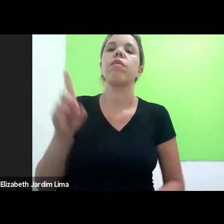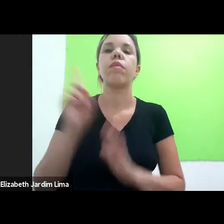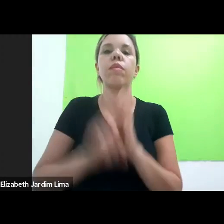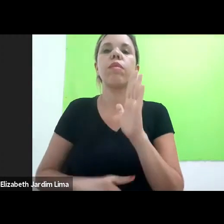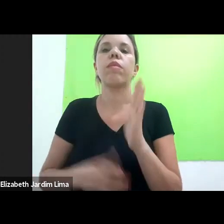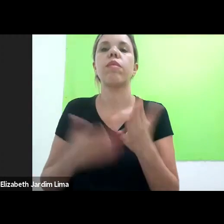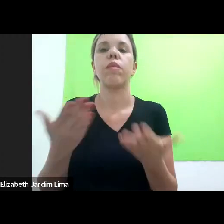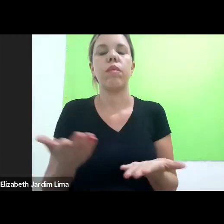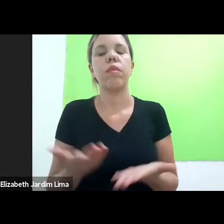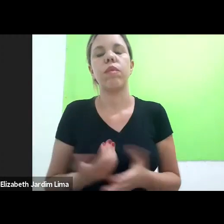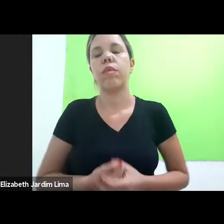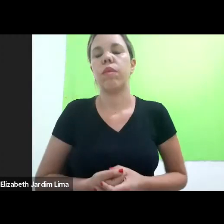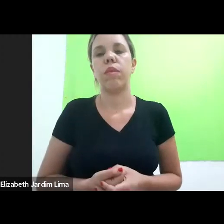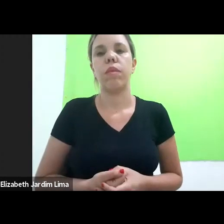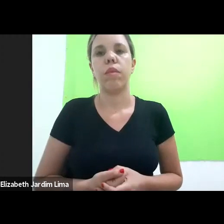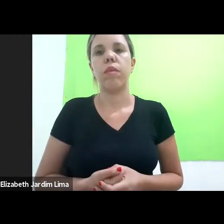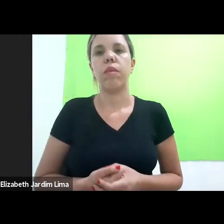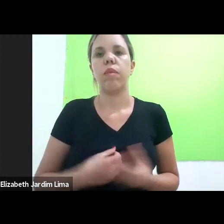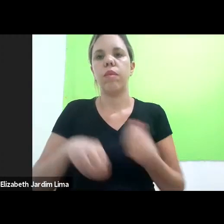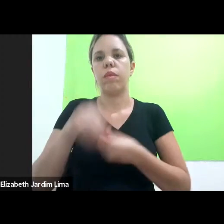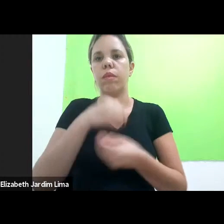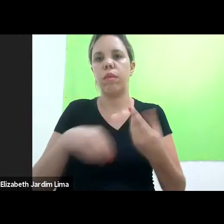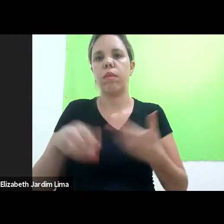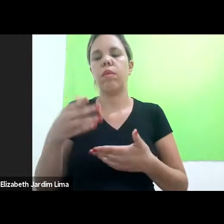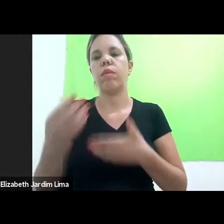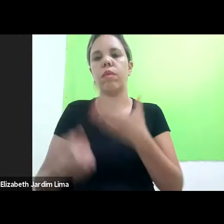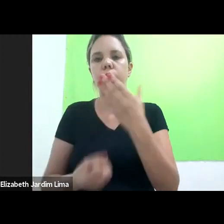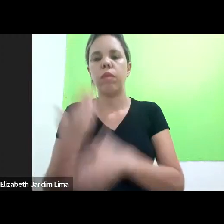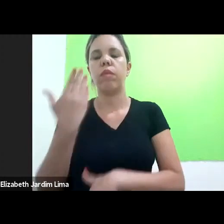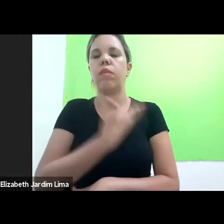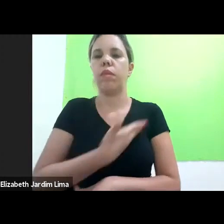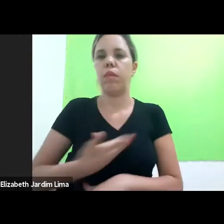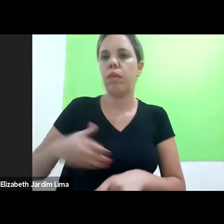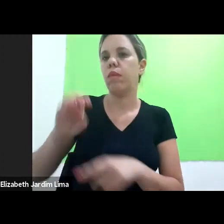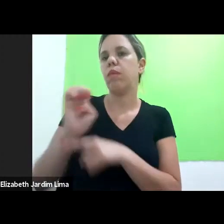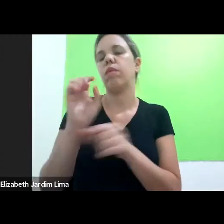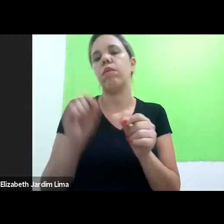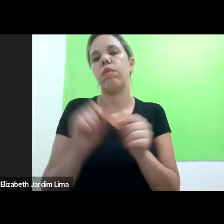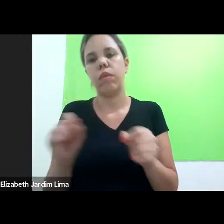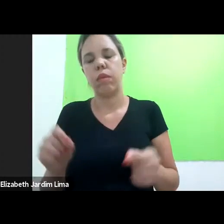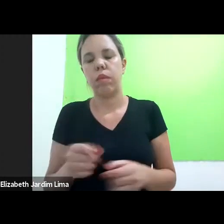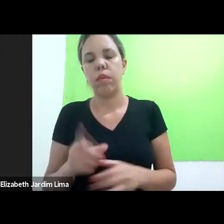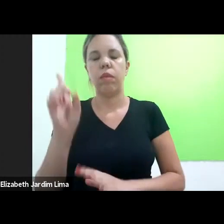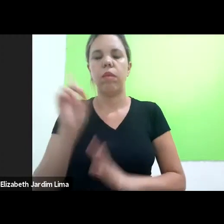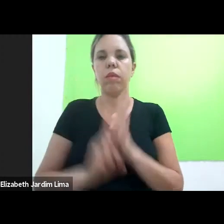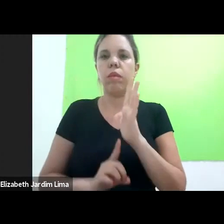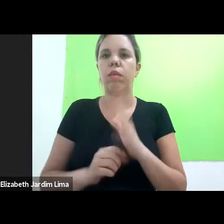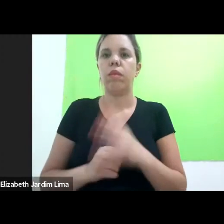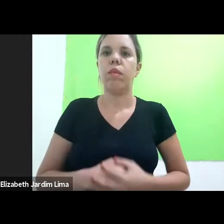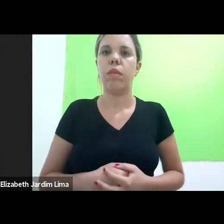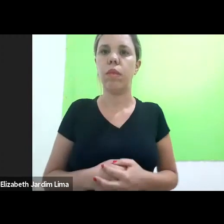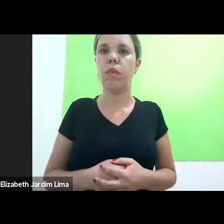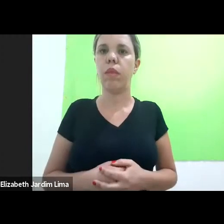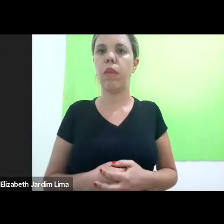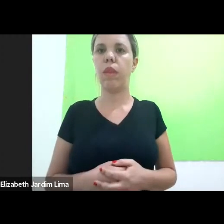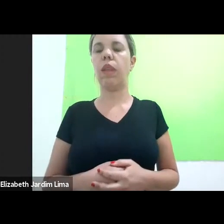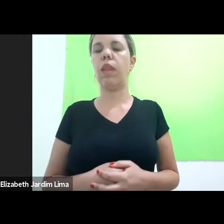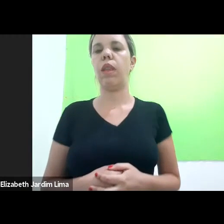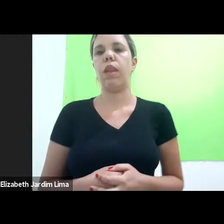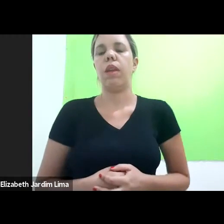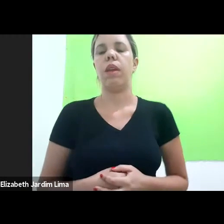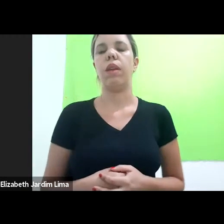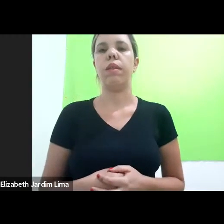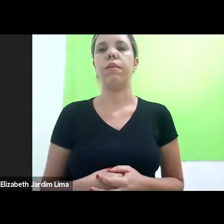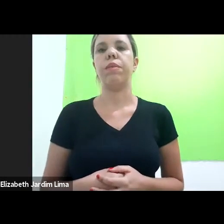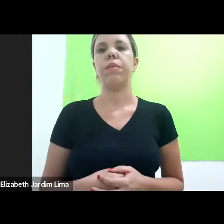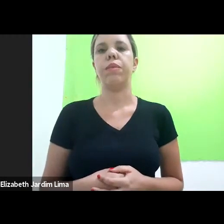Esse direito monista que é produzido pelo Estado, esse direito que foi, por